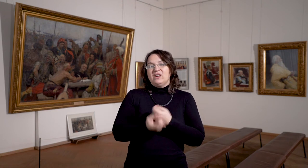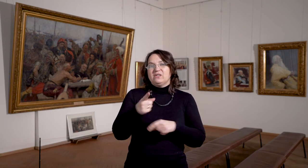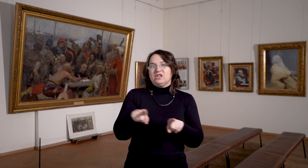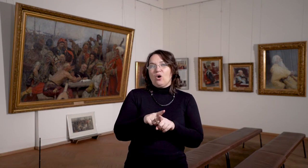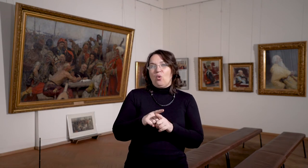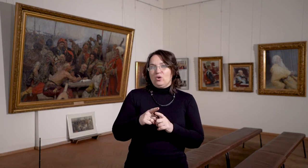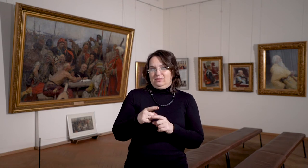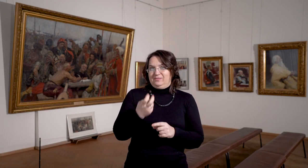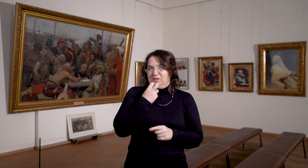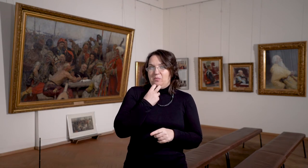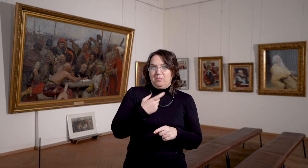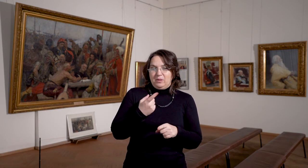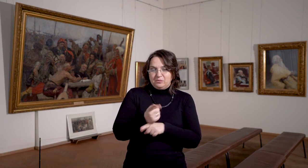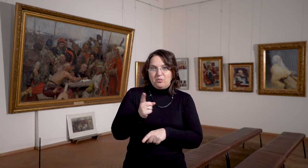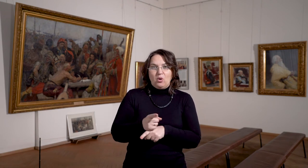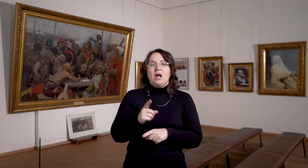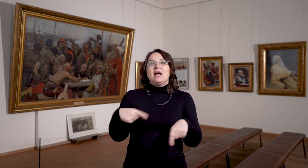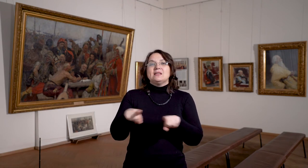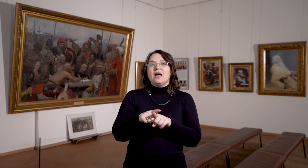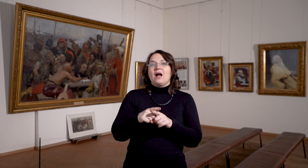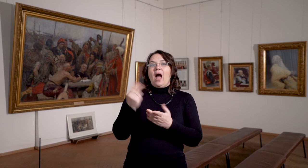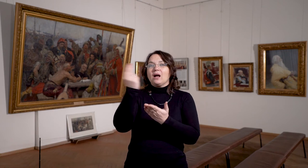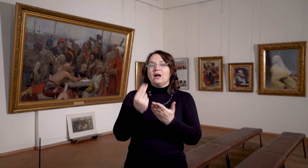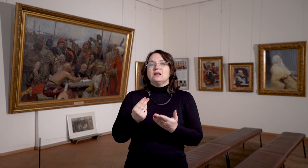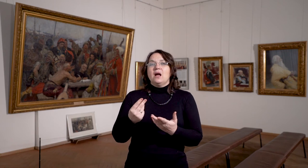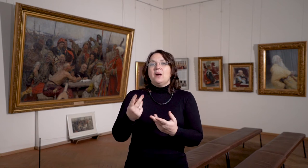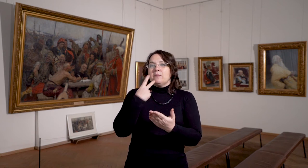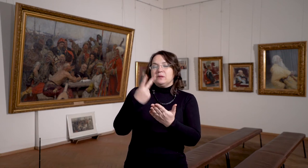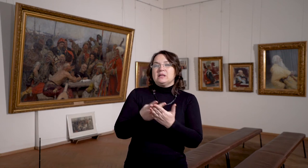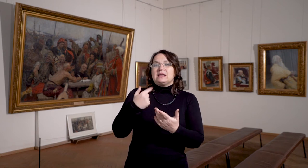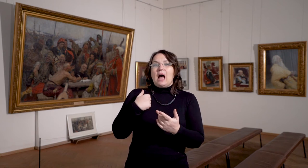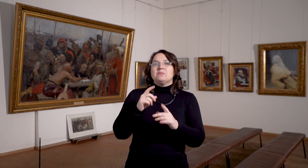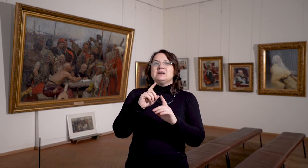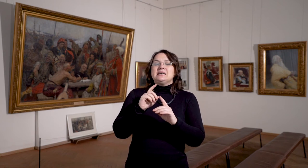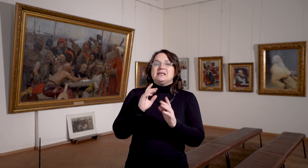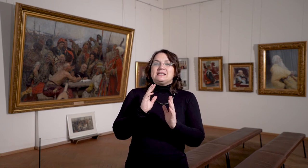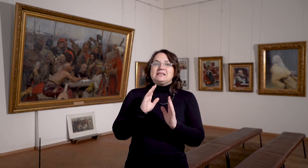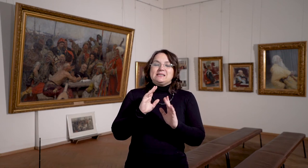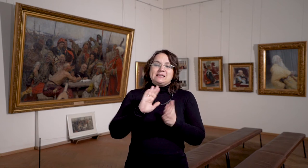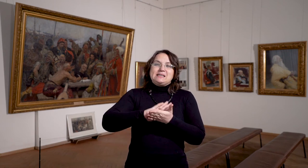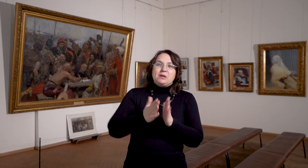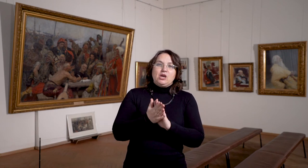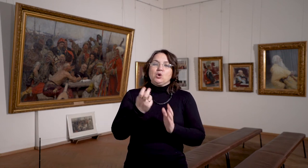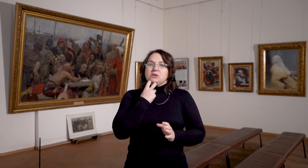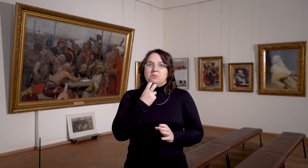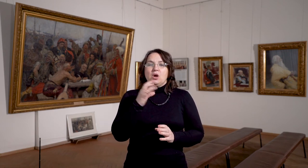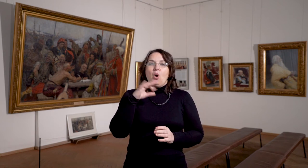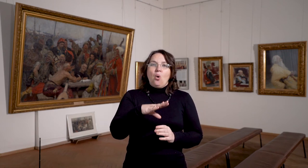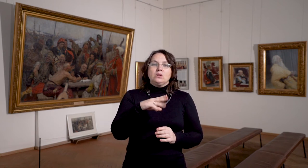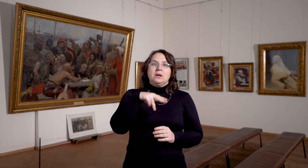смеха. От нежнейшего пианиссимо до грохочущего фортиссимо. Посмотрите внимательно, как